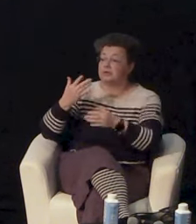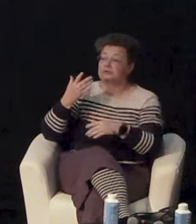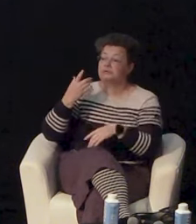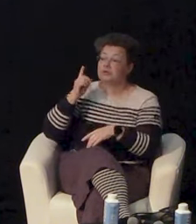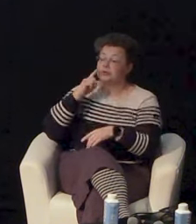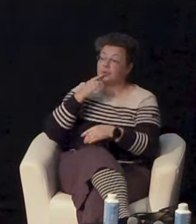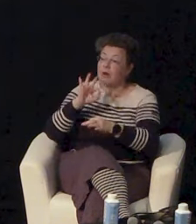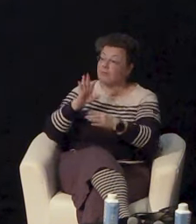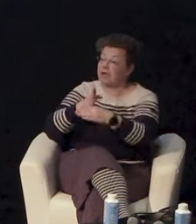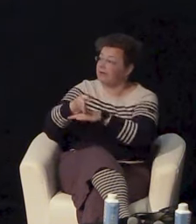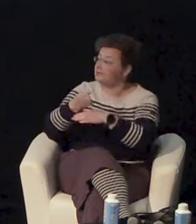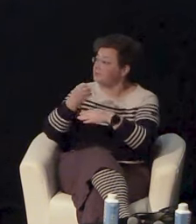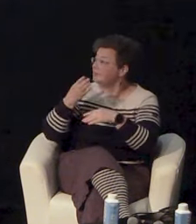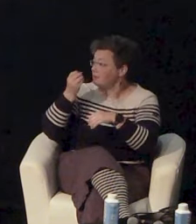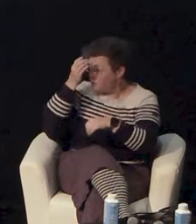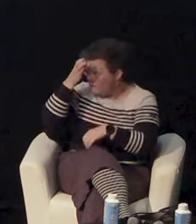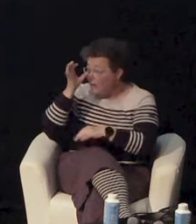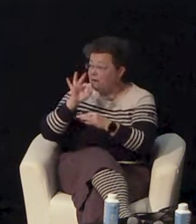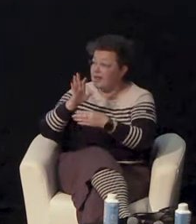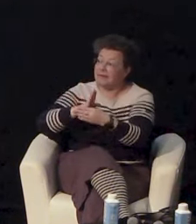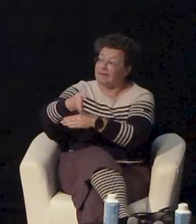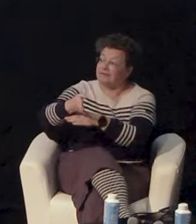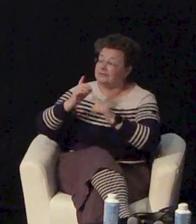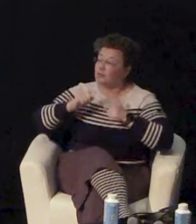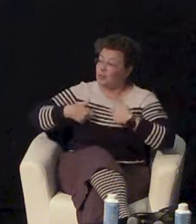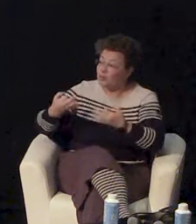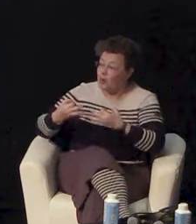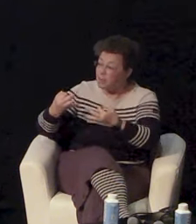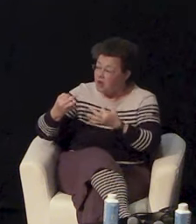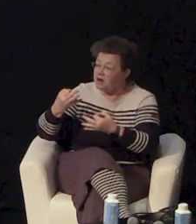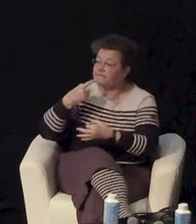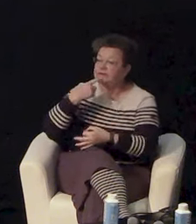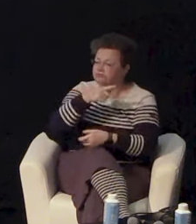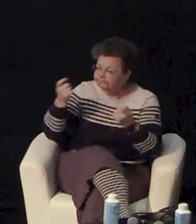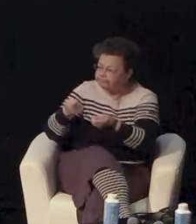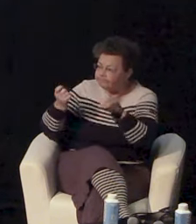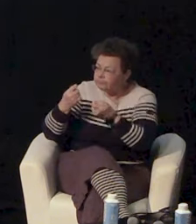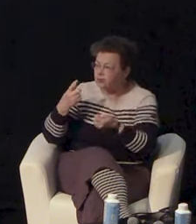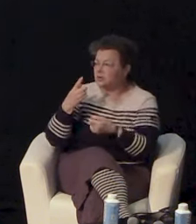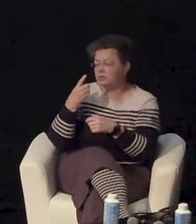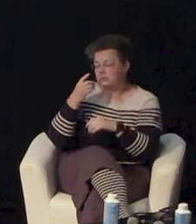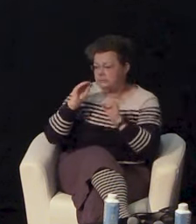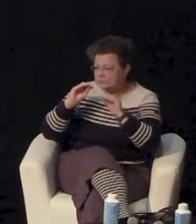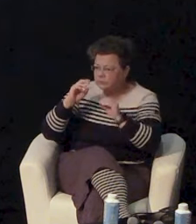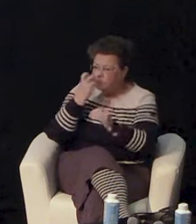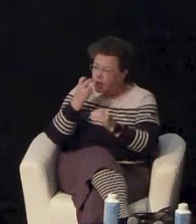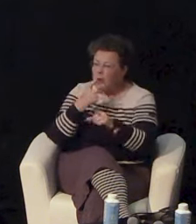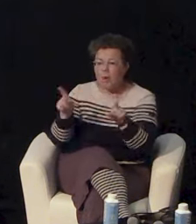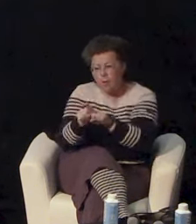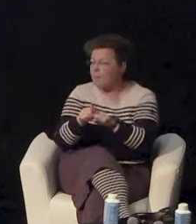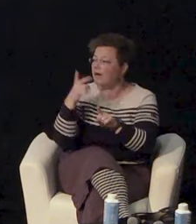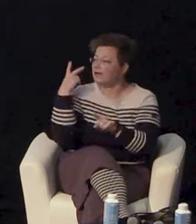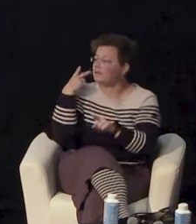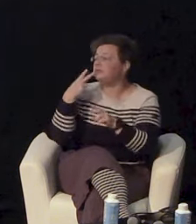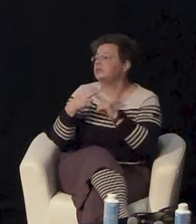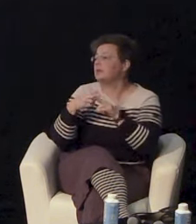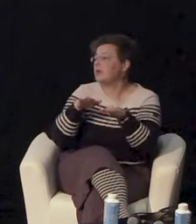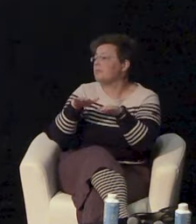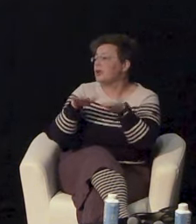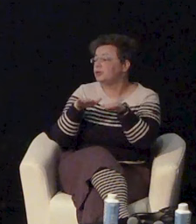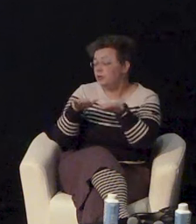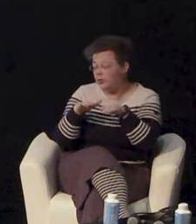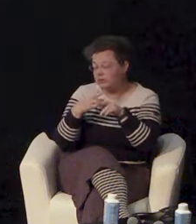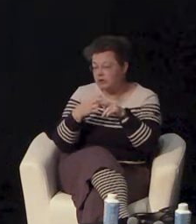a obligé les personnes sourdes à oraliser dans leurs études. Donc, en fait, ils devaient faire leurs études dans un parcours